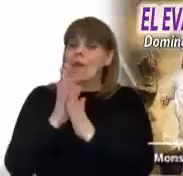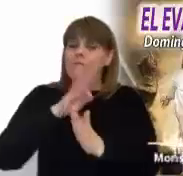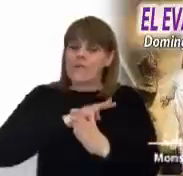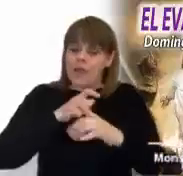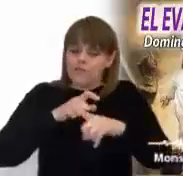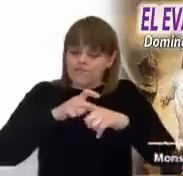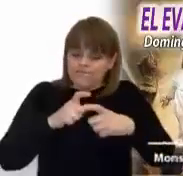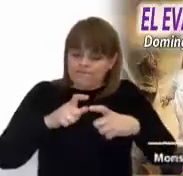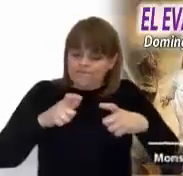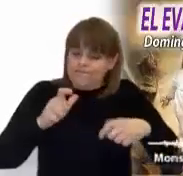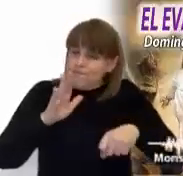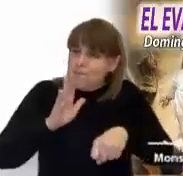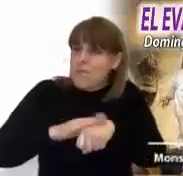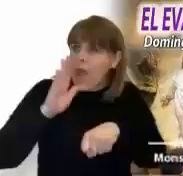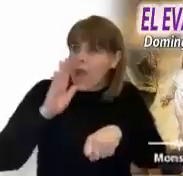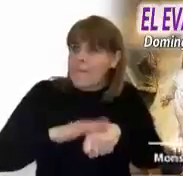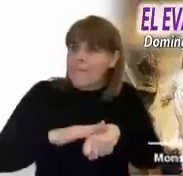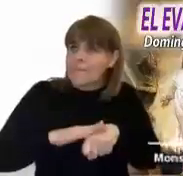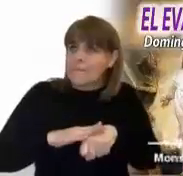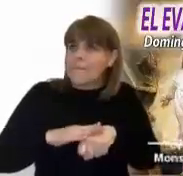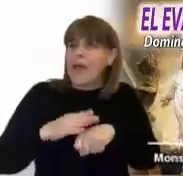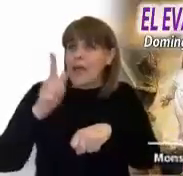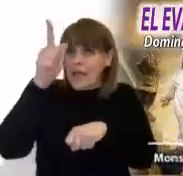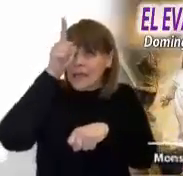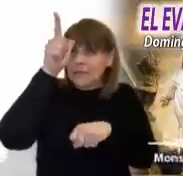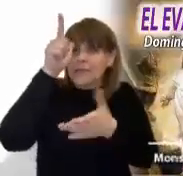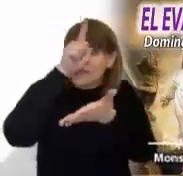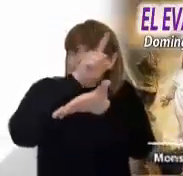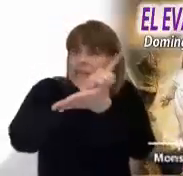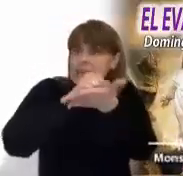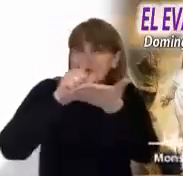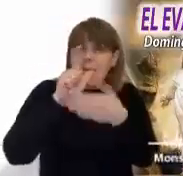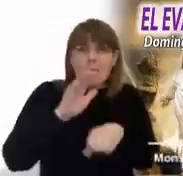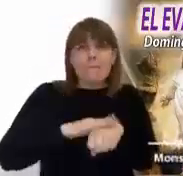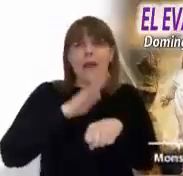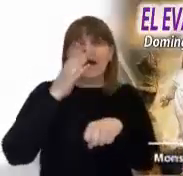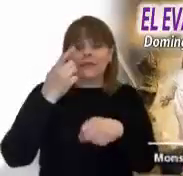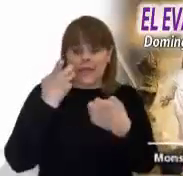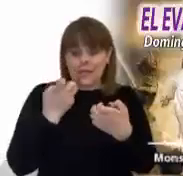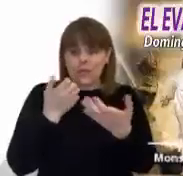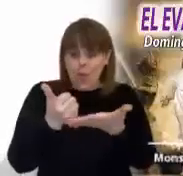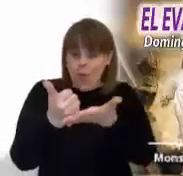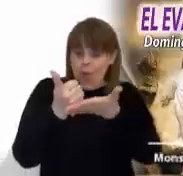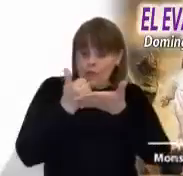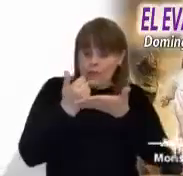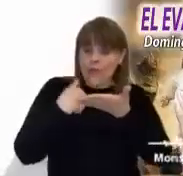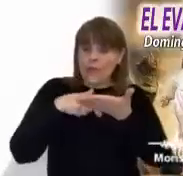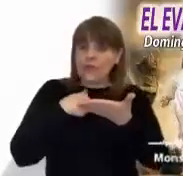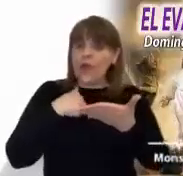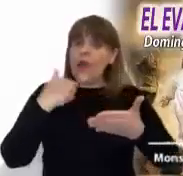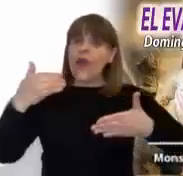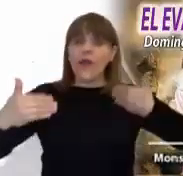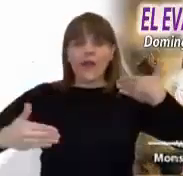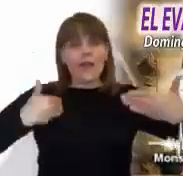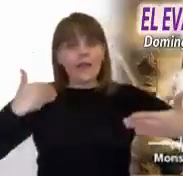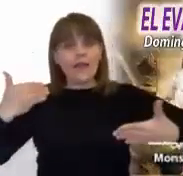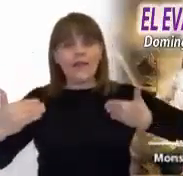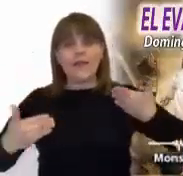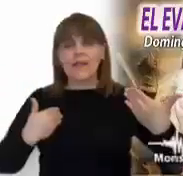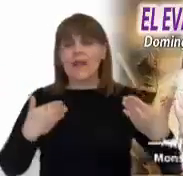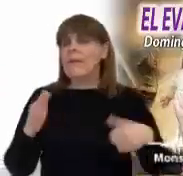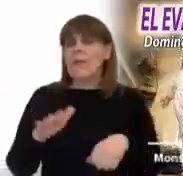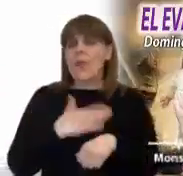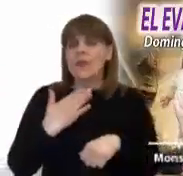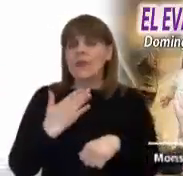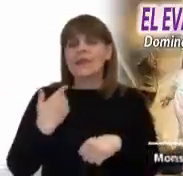palabra y purifica los ojos de nuestro espíritu, para que podamos alegrarnos en